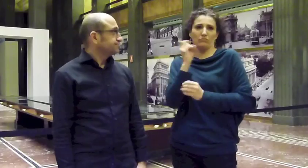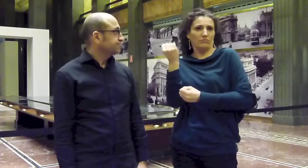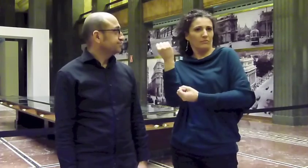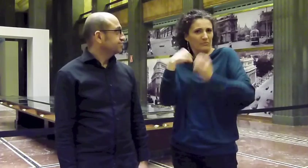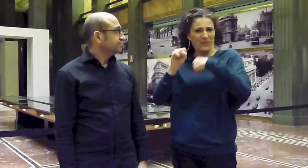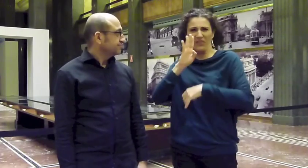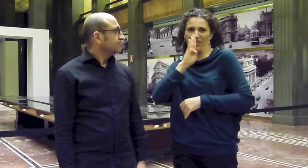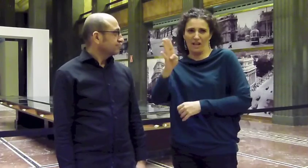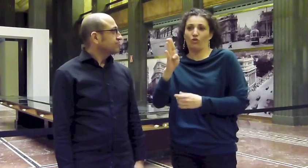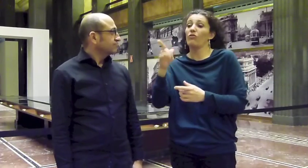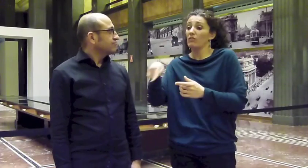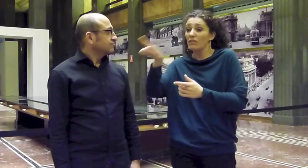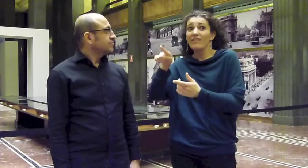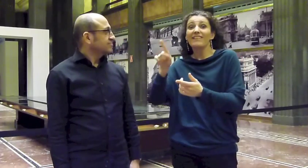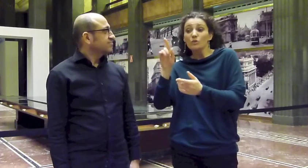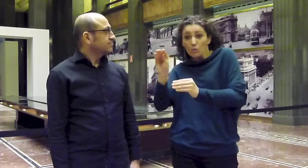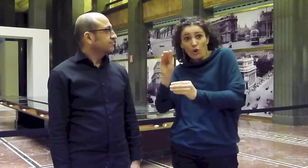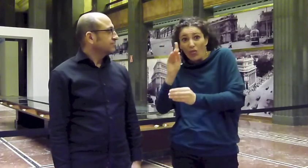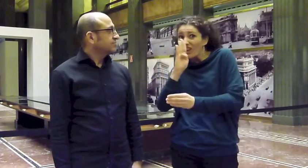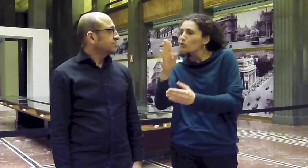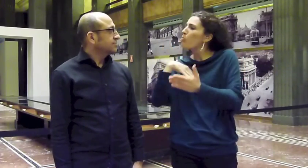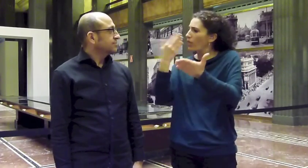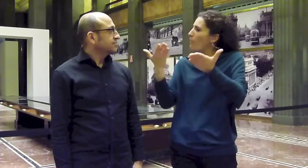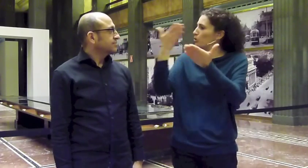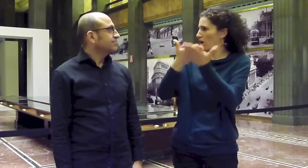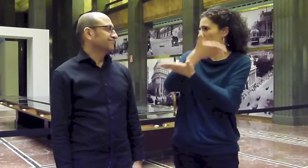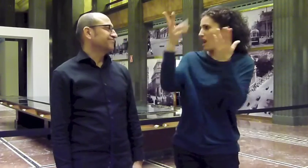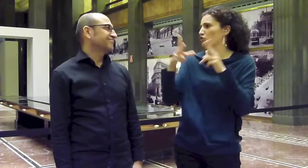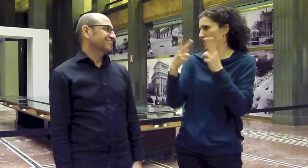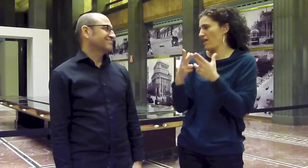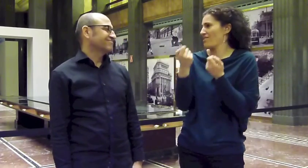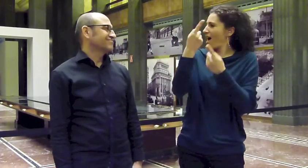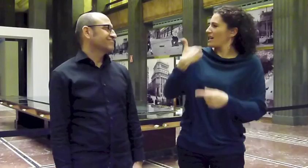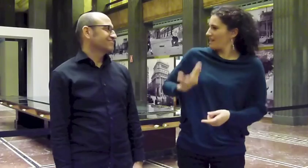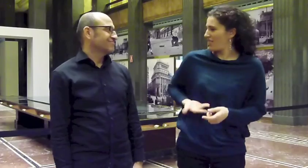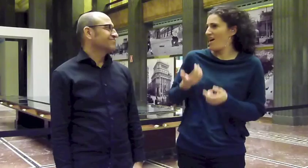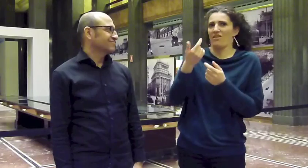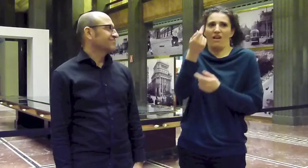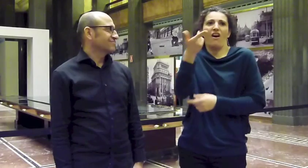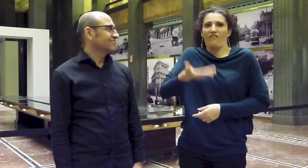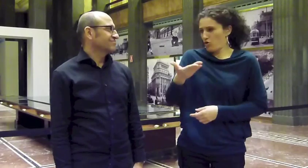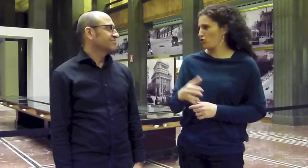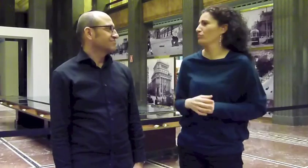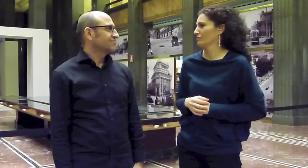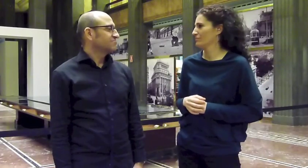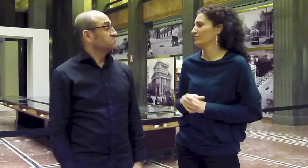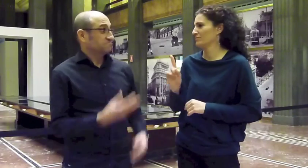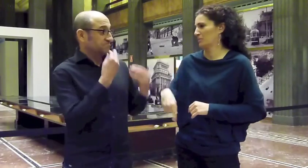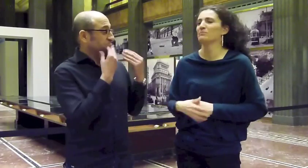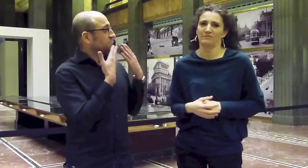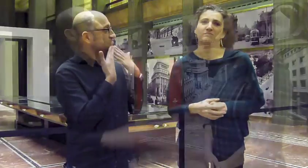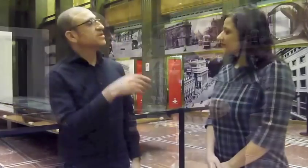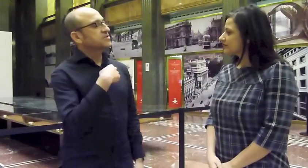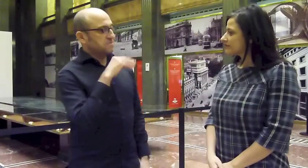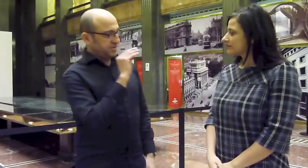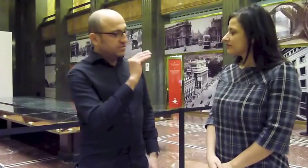también mediante la lengua de las personas sordas se pueda realizar directamente arte. Y eso también es una aportación que da riqueza también y valor a